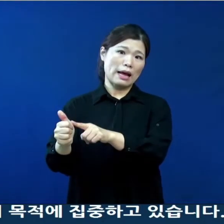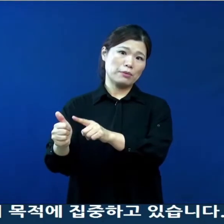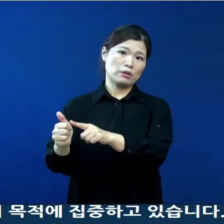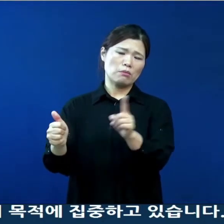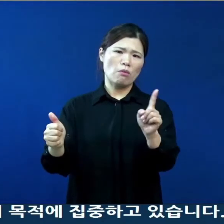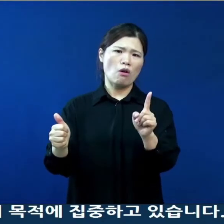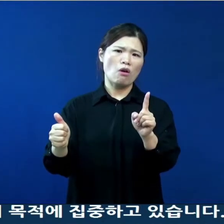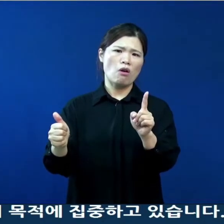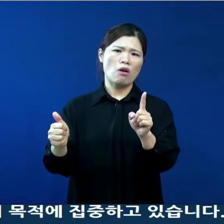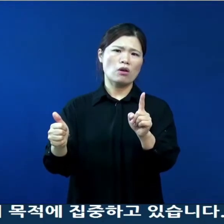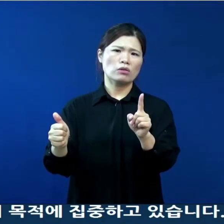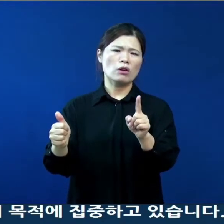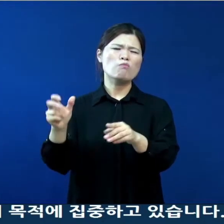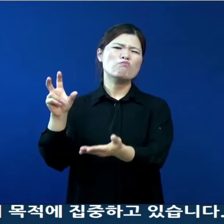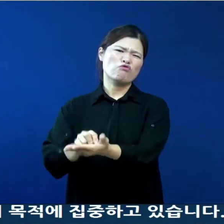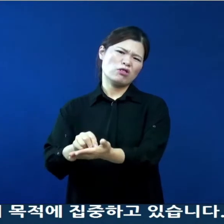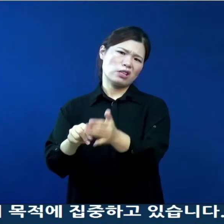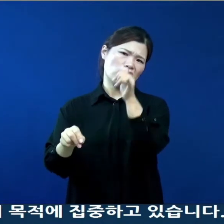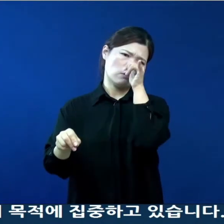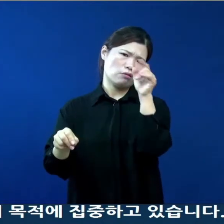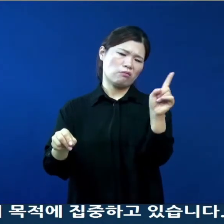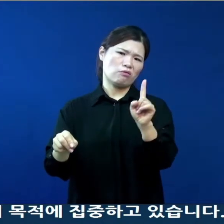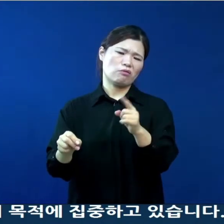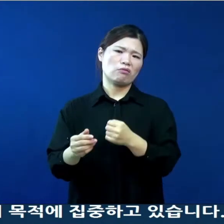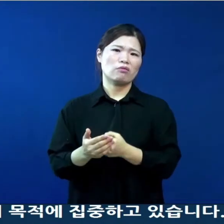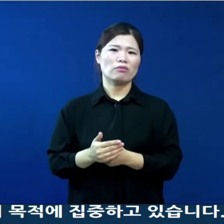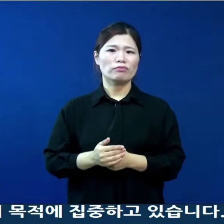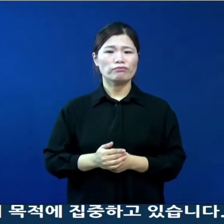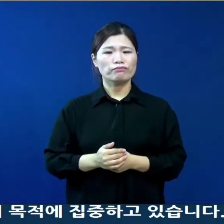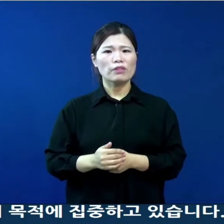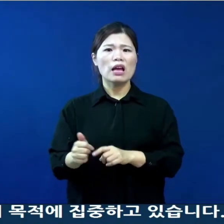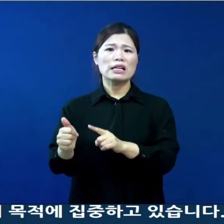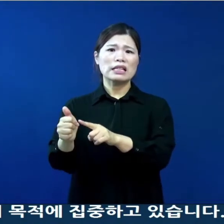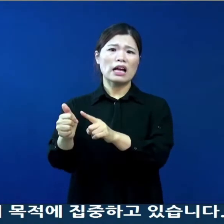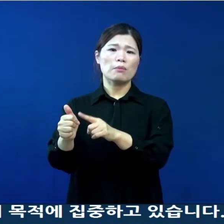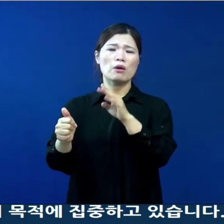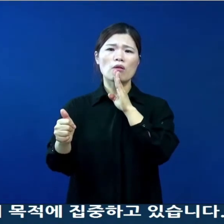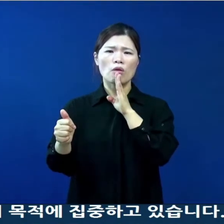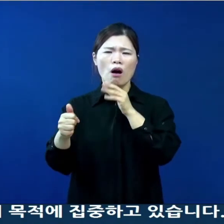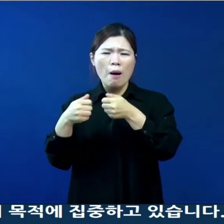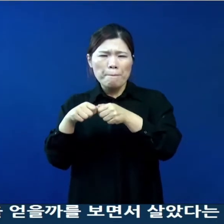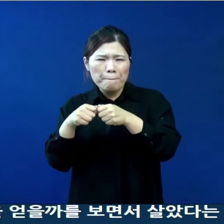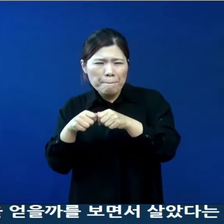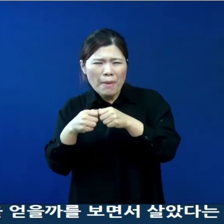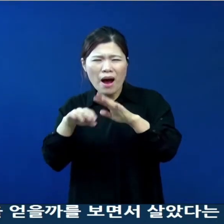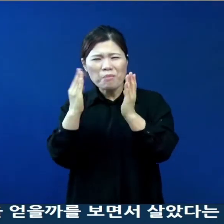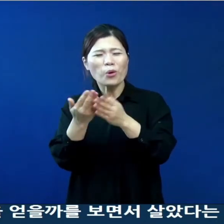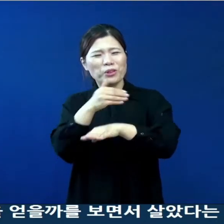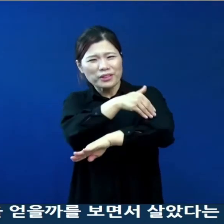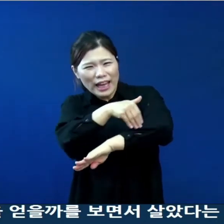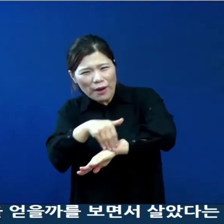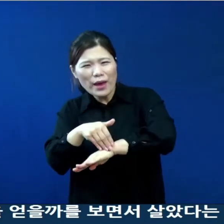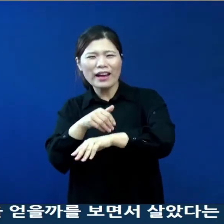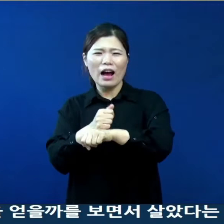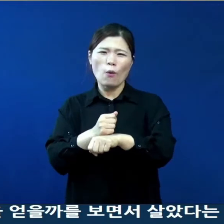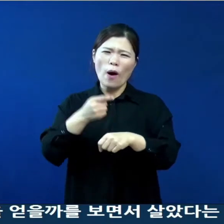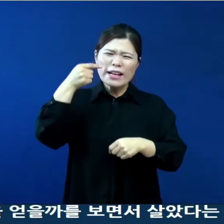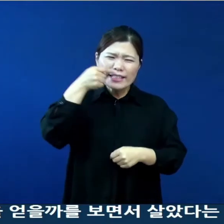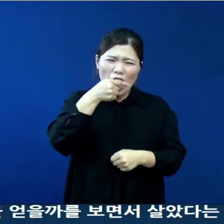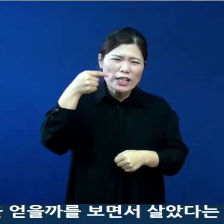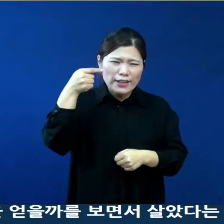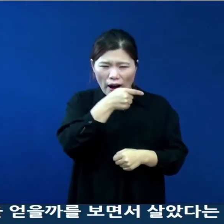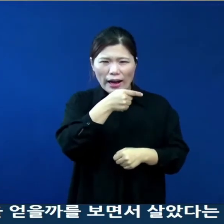가지 결정적인 문제가 있습니다. 이 사람이 주도 면밀하게 모든 것을 계획하고 모든 것을